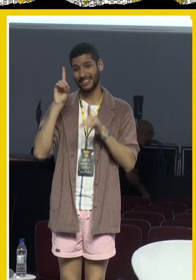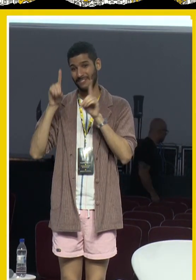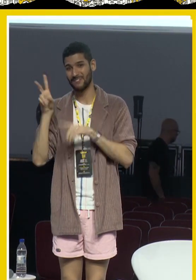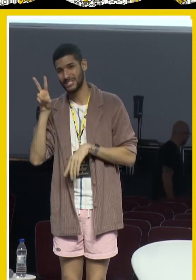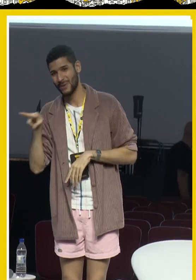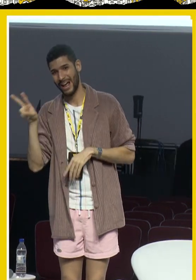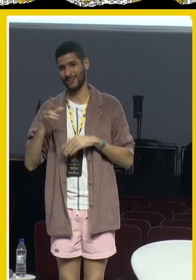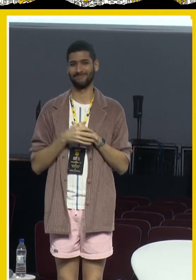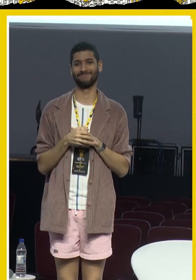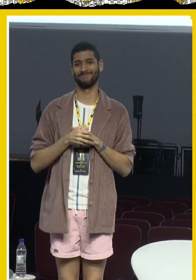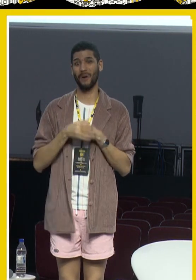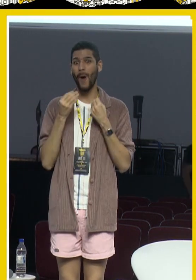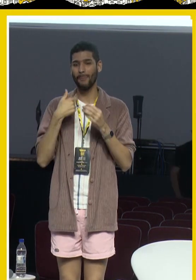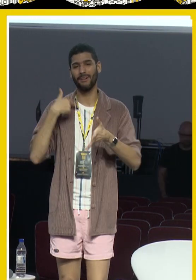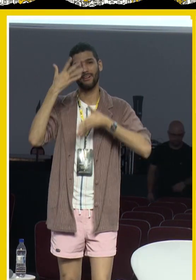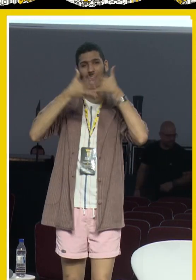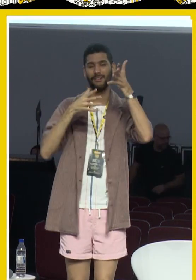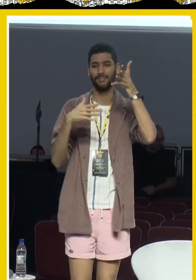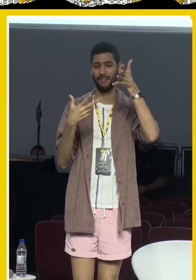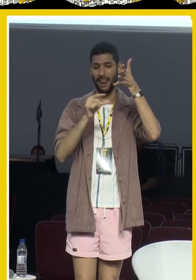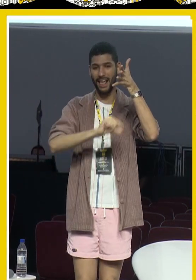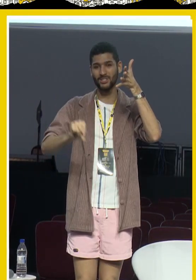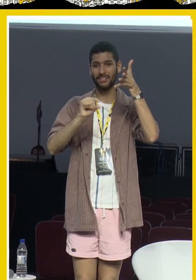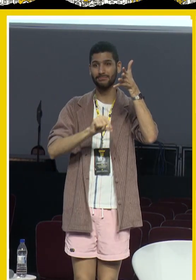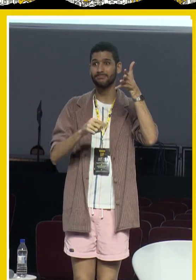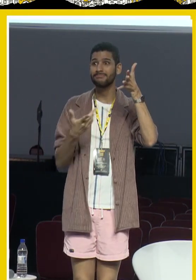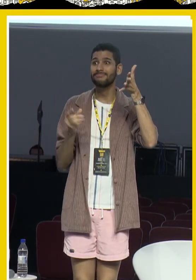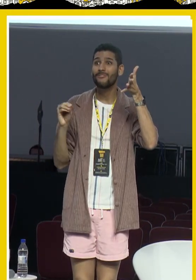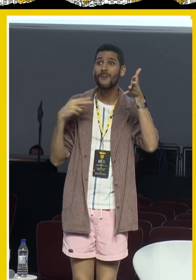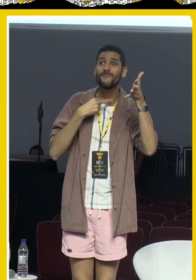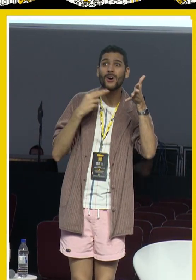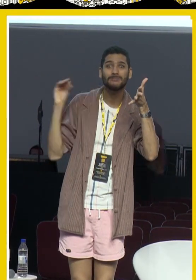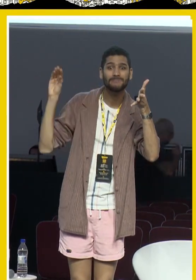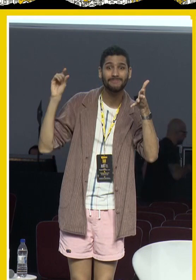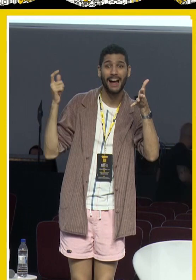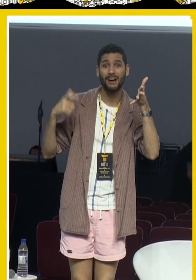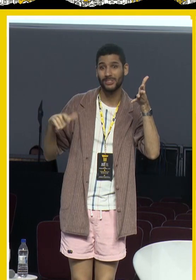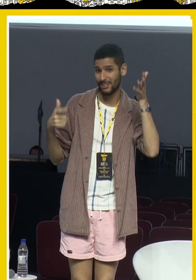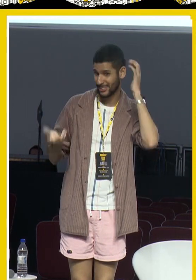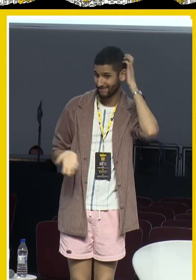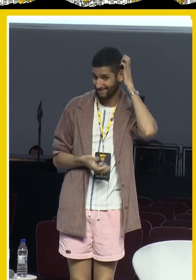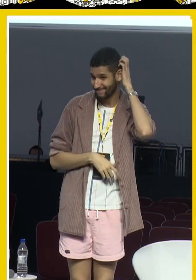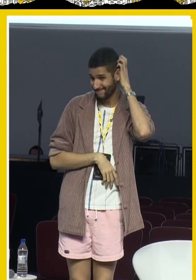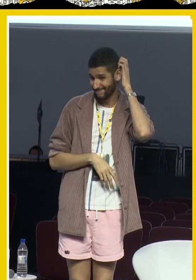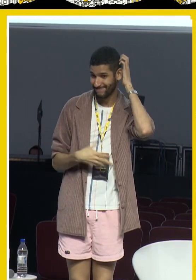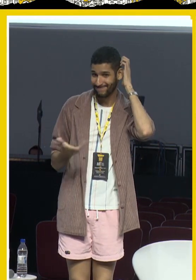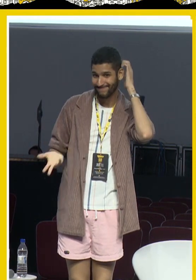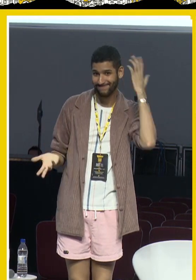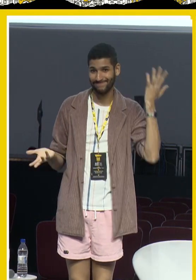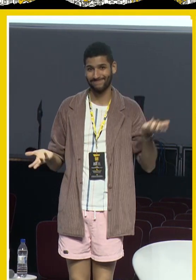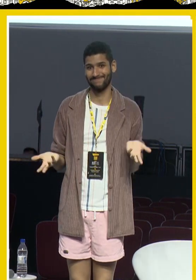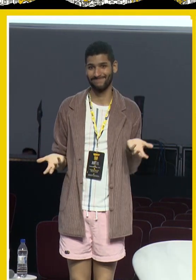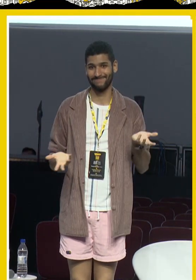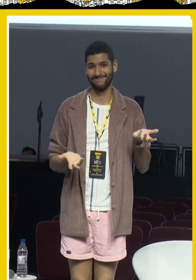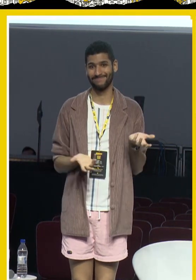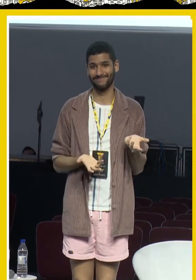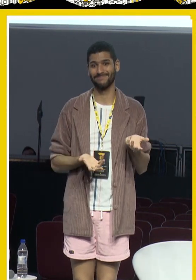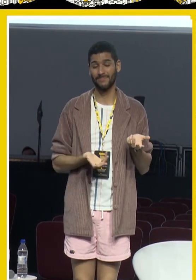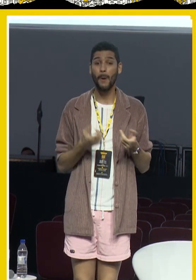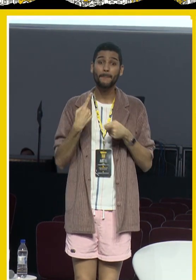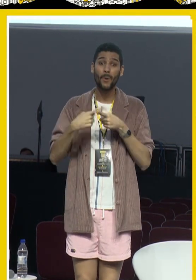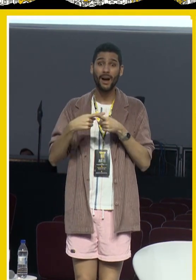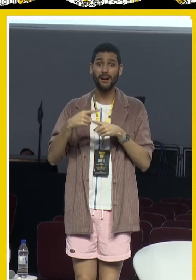ainda não tem cegos e deficientes visuais então eu preciso colocar também a aesa